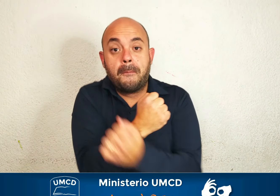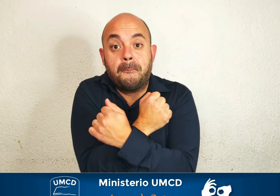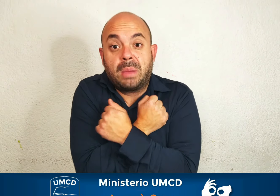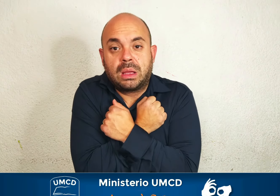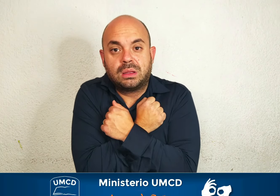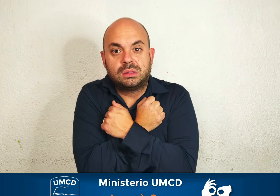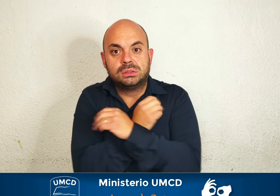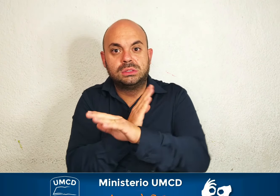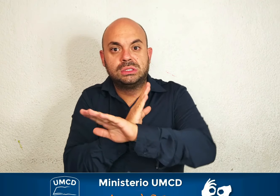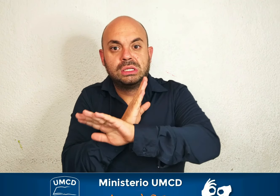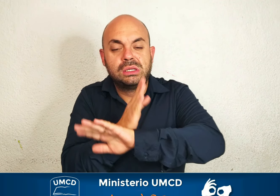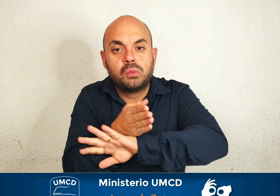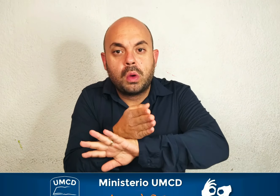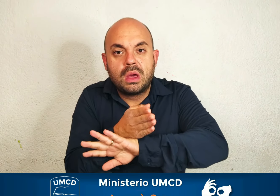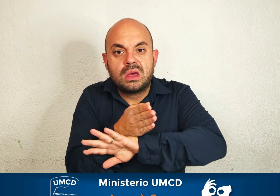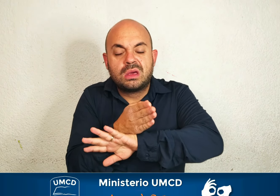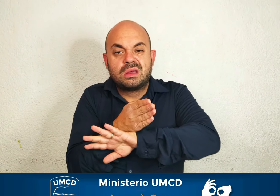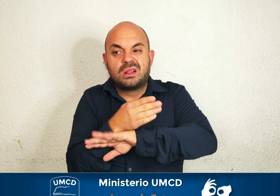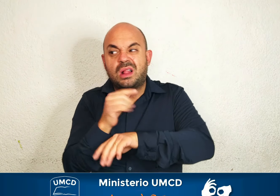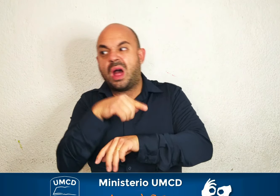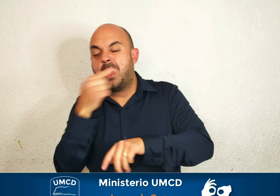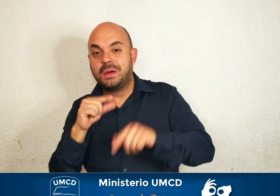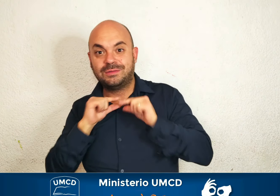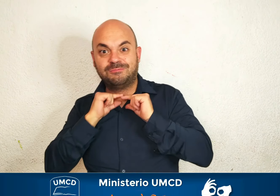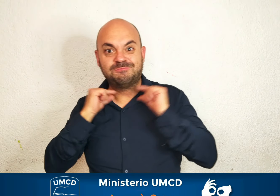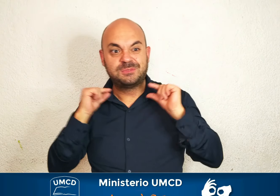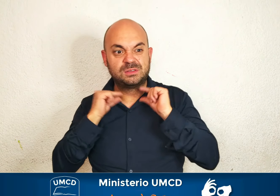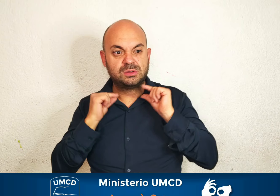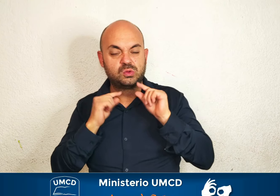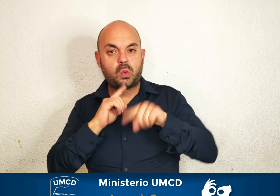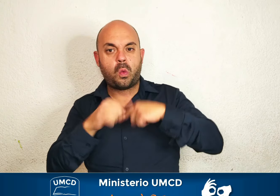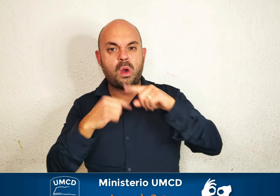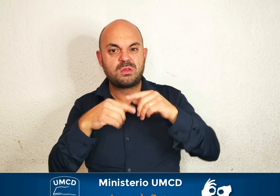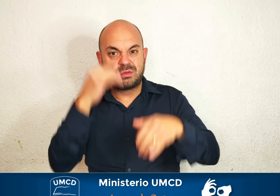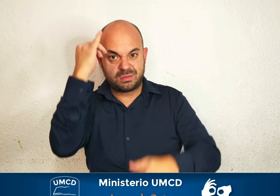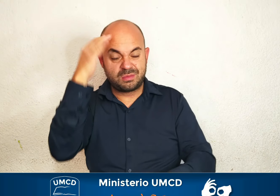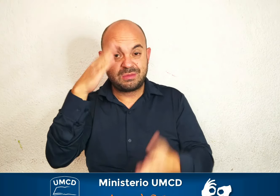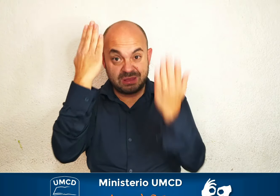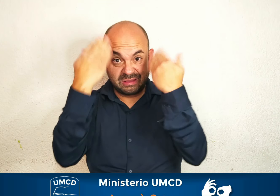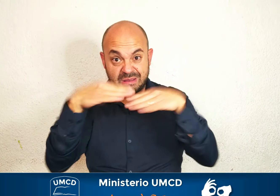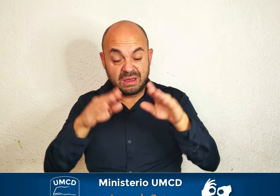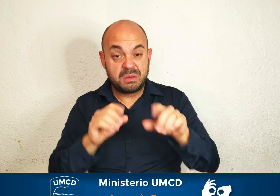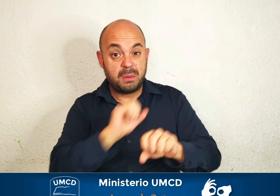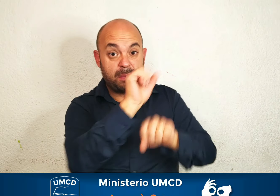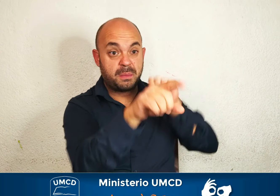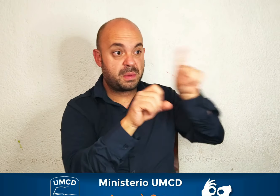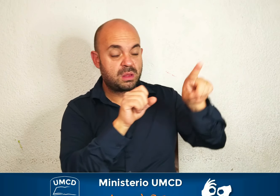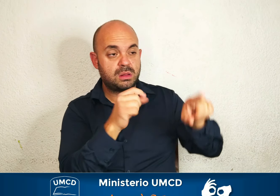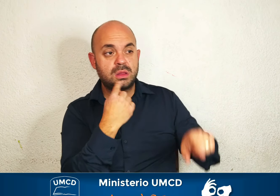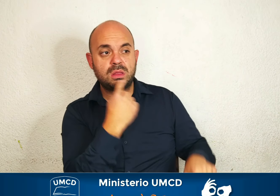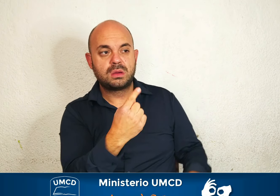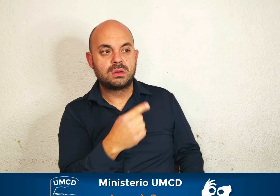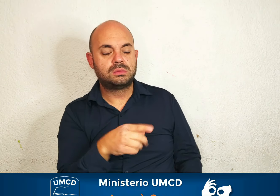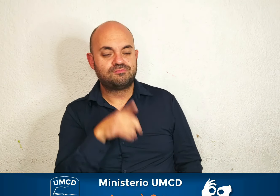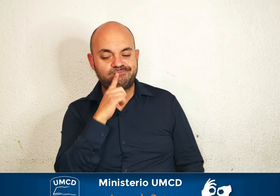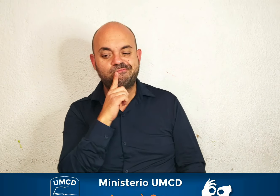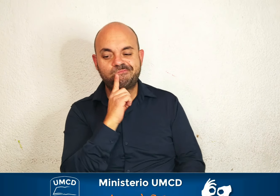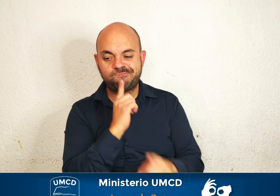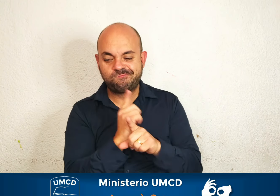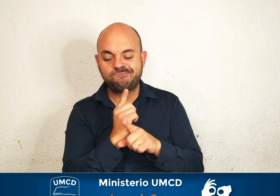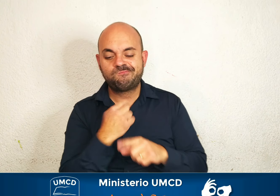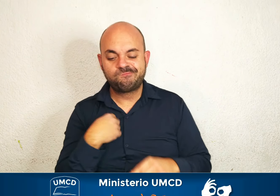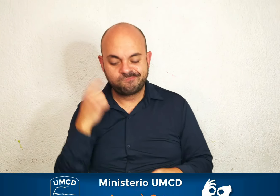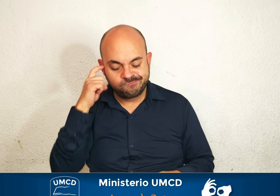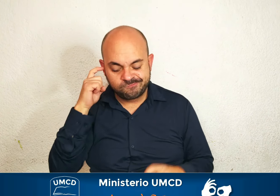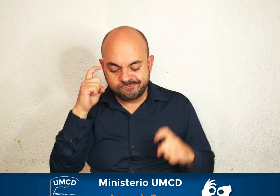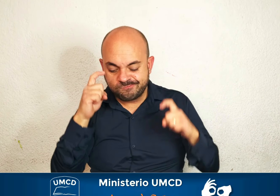que todo eso es lo más importante. Y el mismo escriba le dice, Señor, todo lo que tú has dicho es cierto. Esto